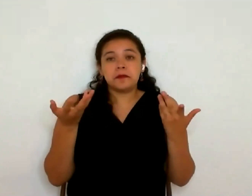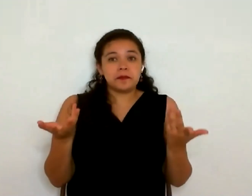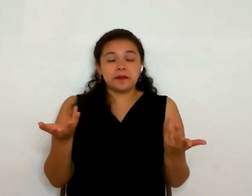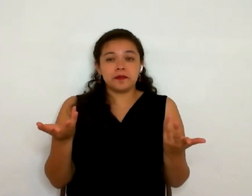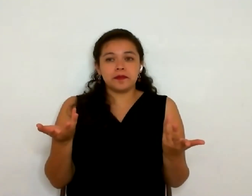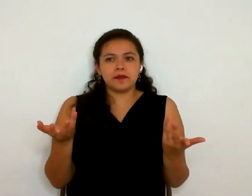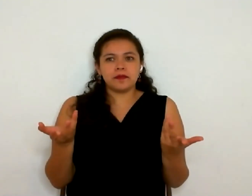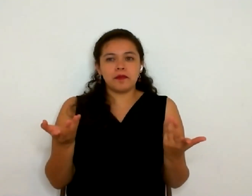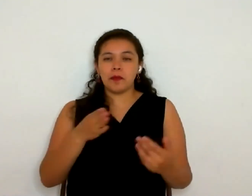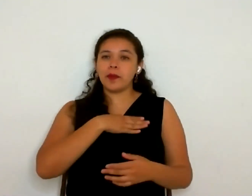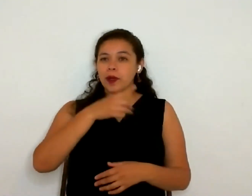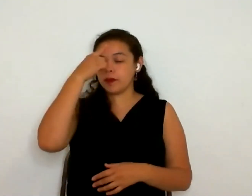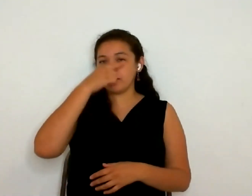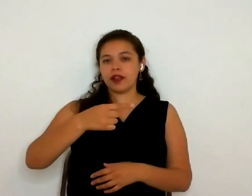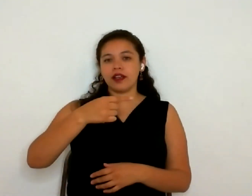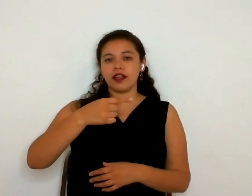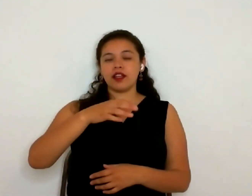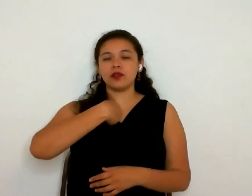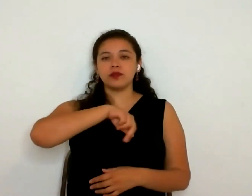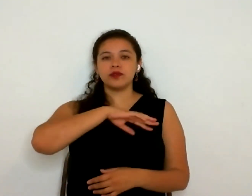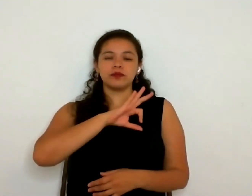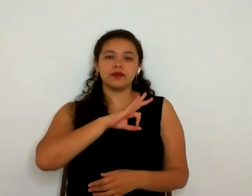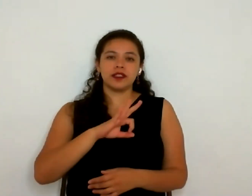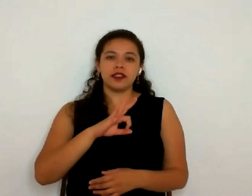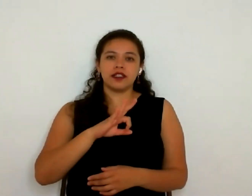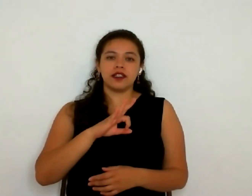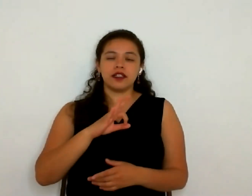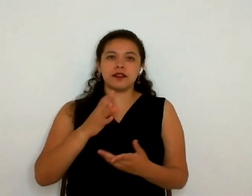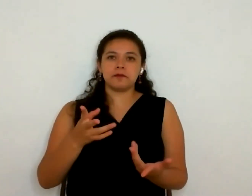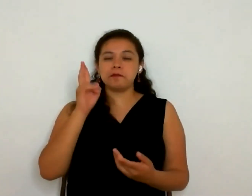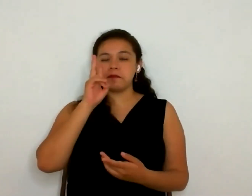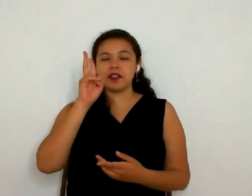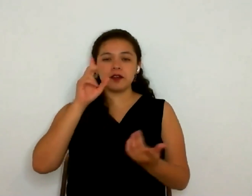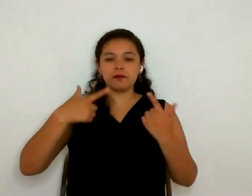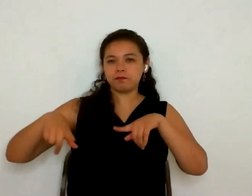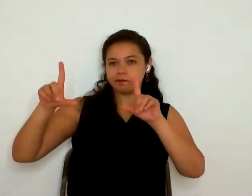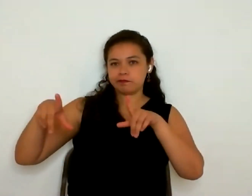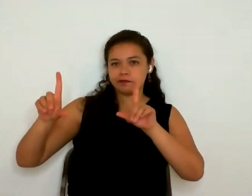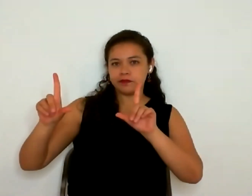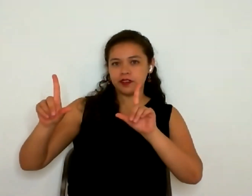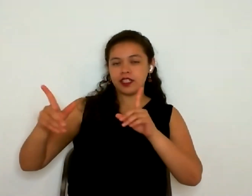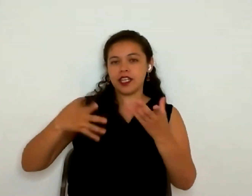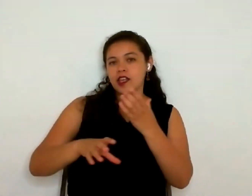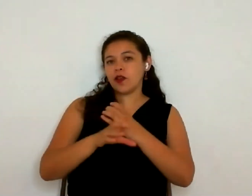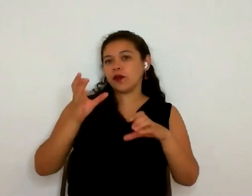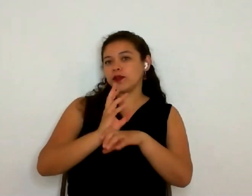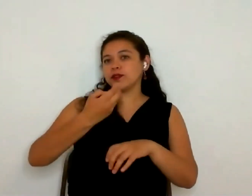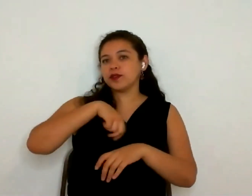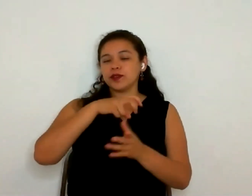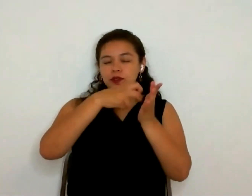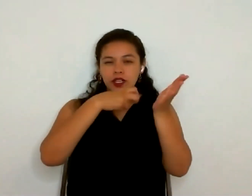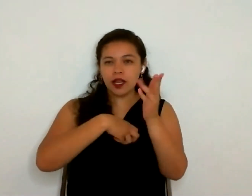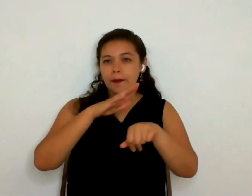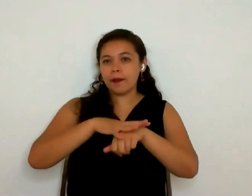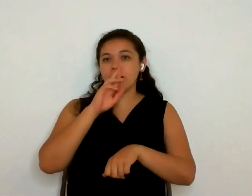el conveniente poder poder verlo y ver bueno pues qué cosas le podríamos mejorar o